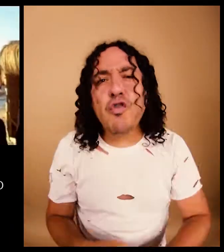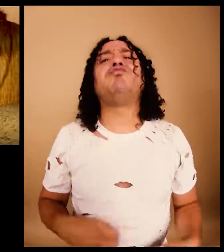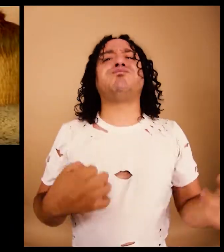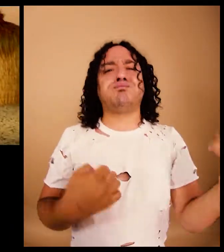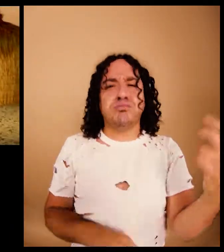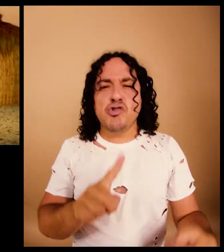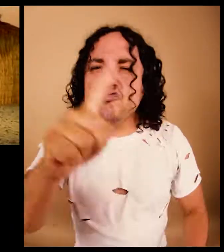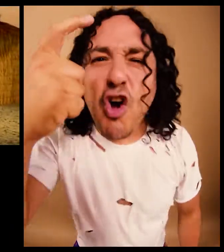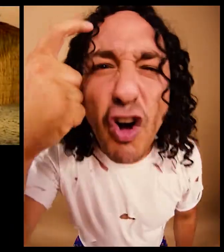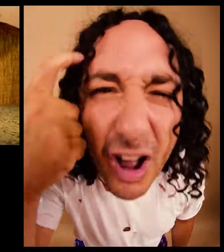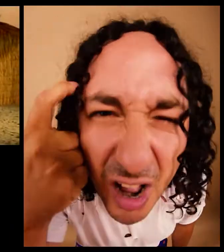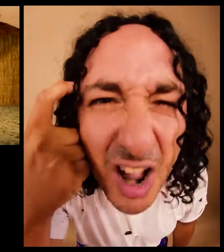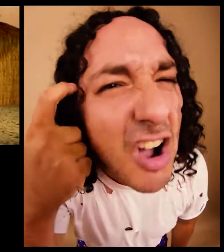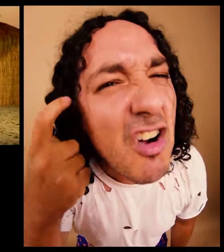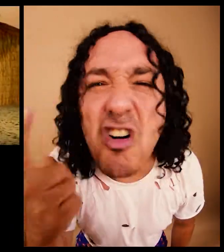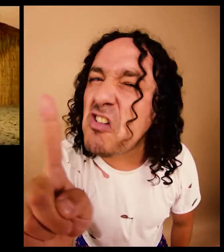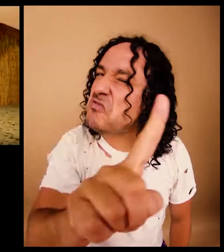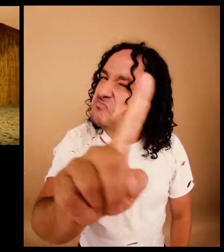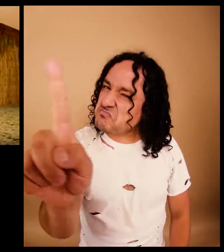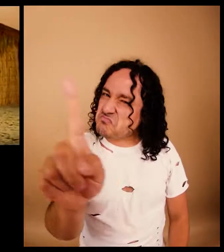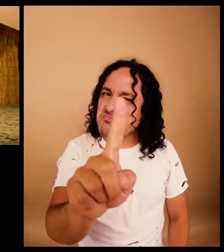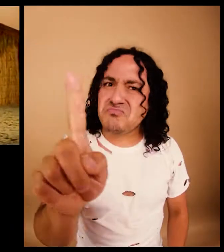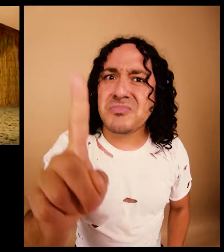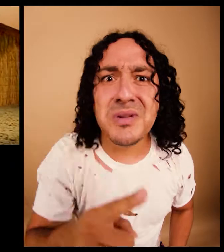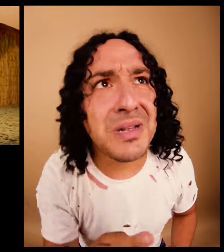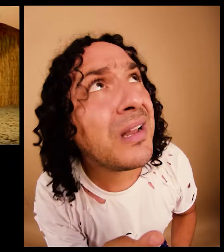profetizar. No creo